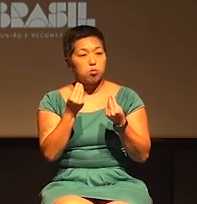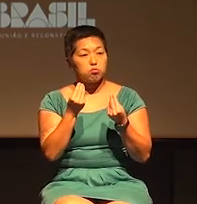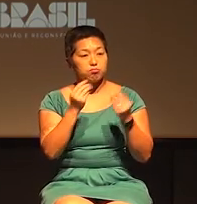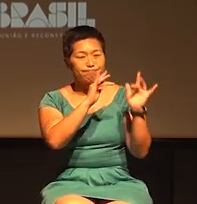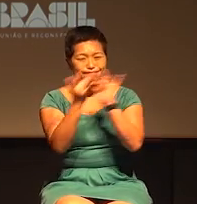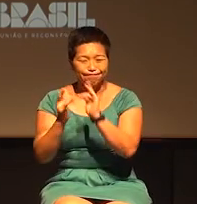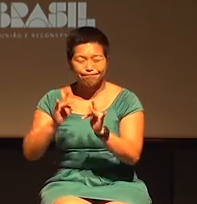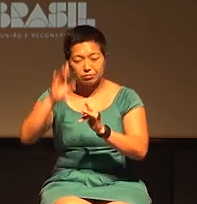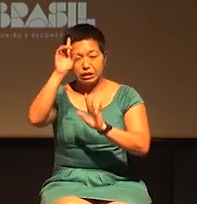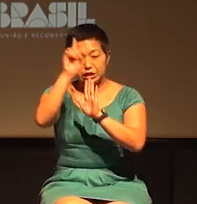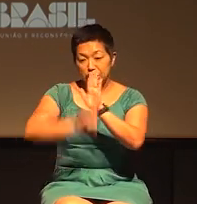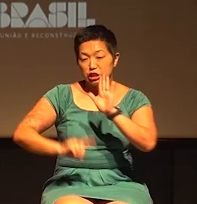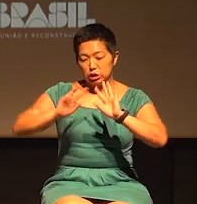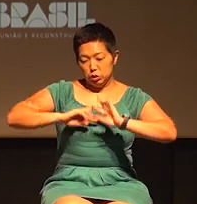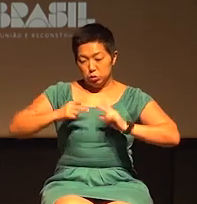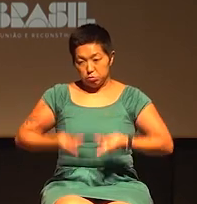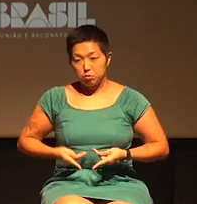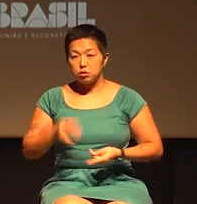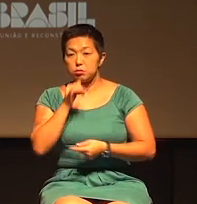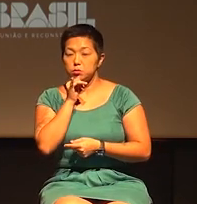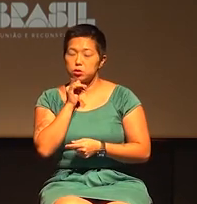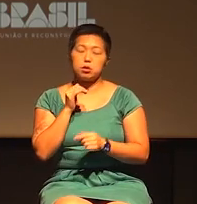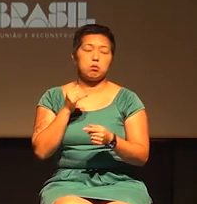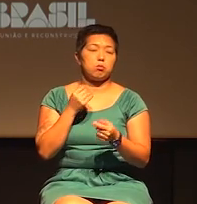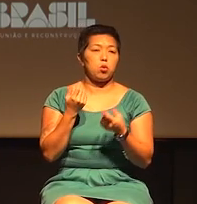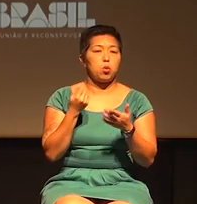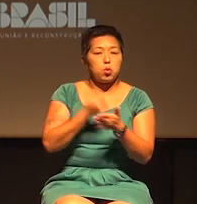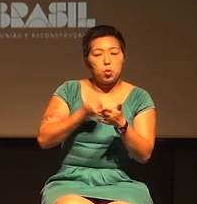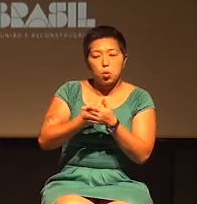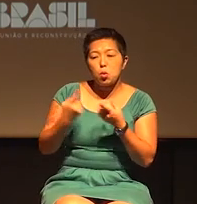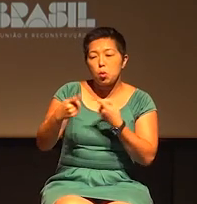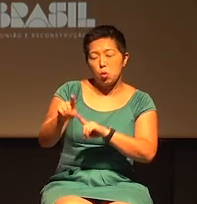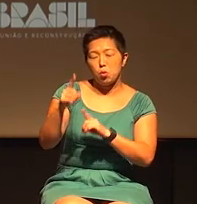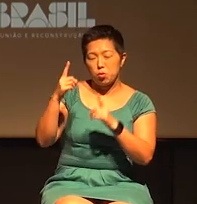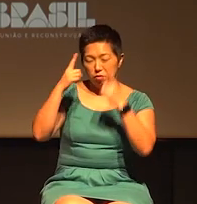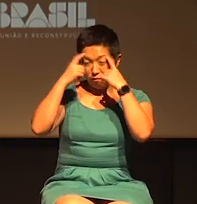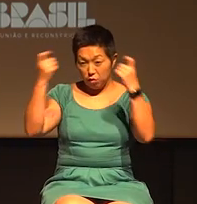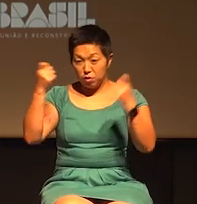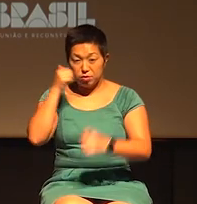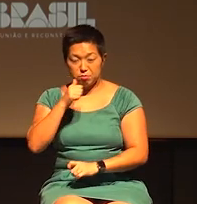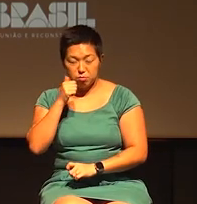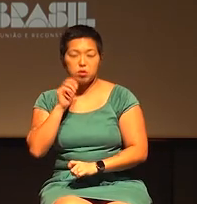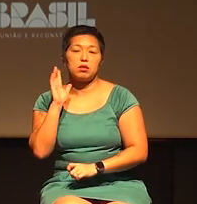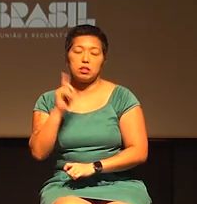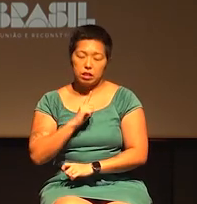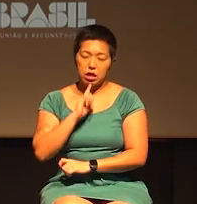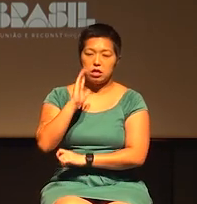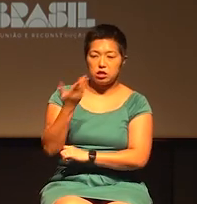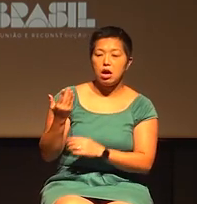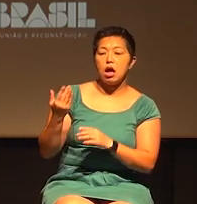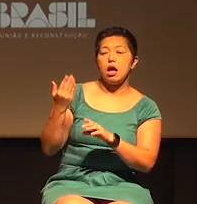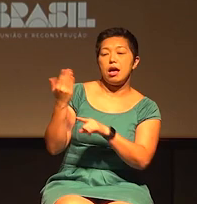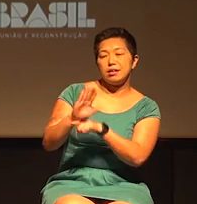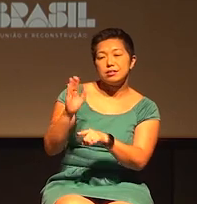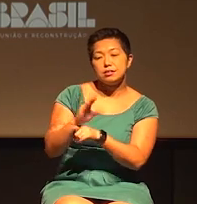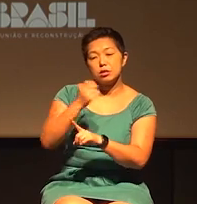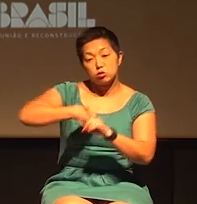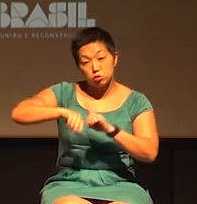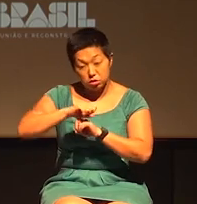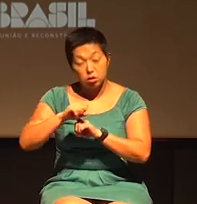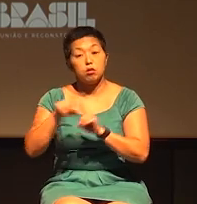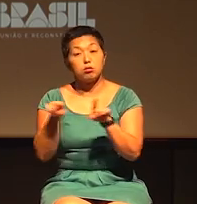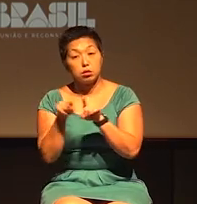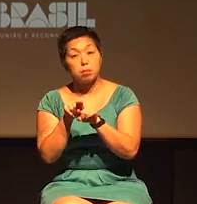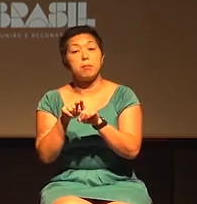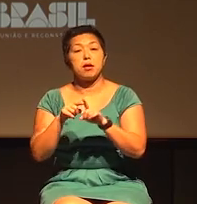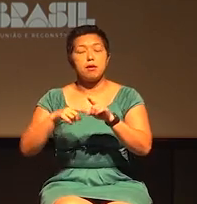humanos então agora nos serviços de Combate à violência contra a mulher que já tem assistente social psicólogo advogado vai ter articulador